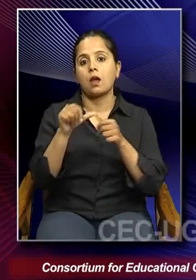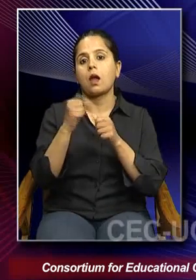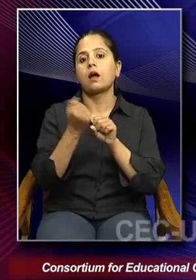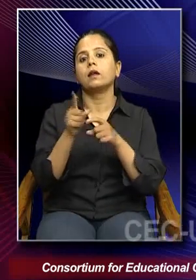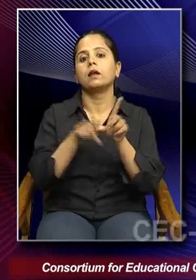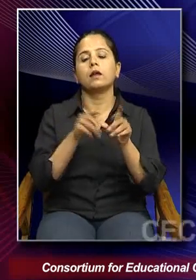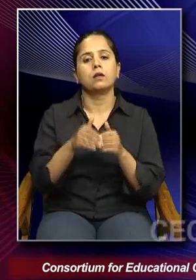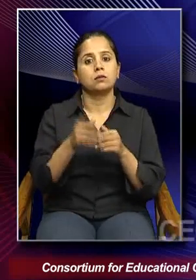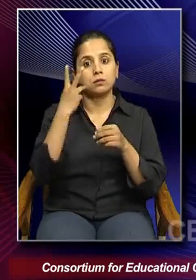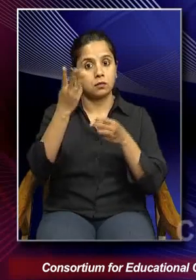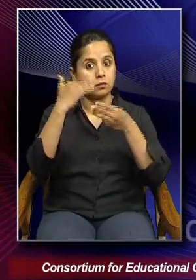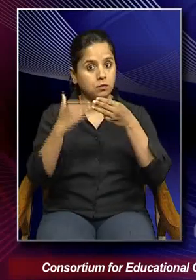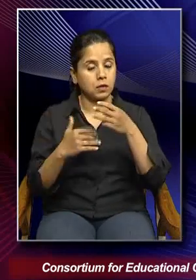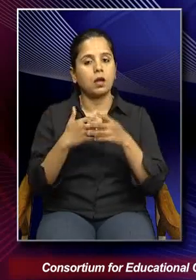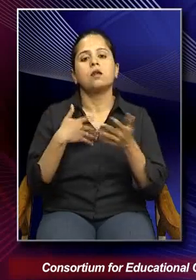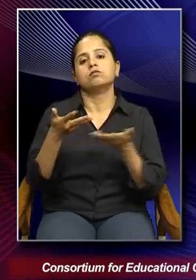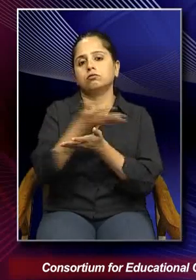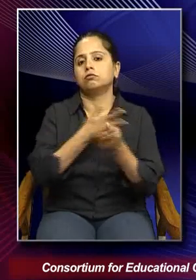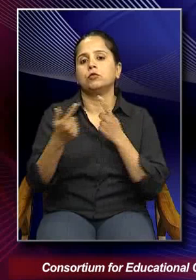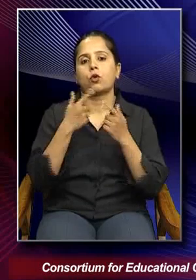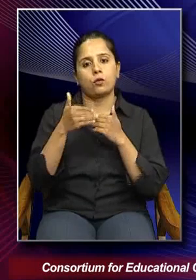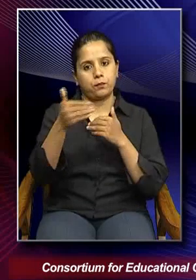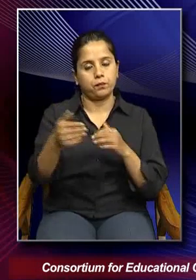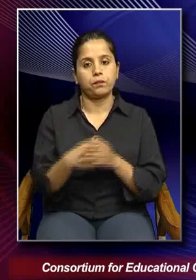इन पर चर्चा करेंगे